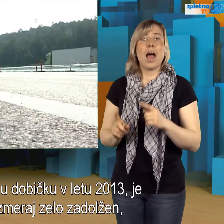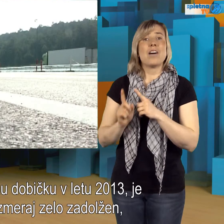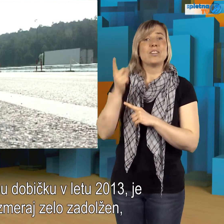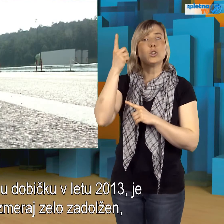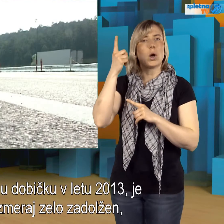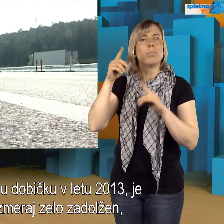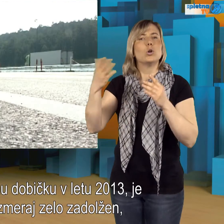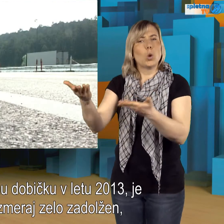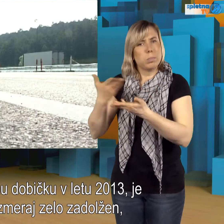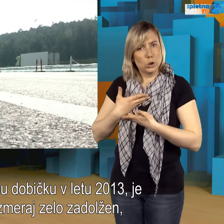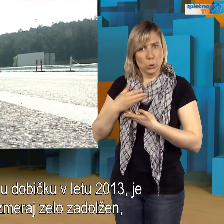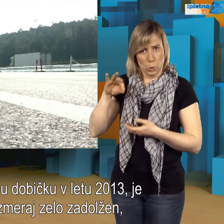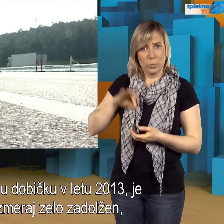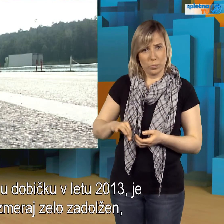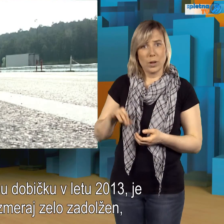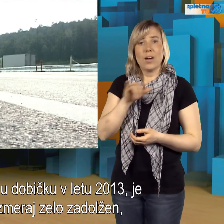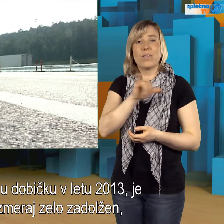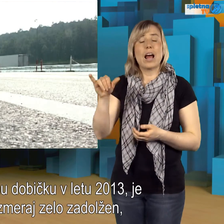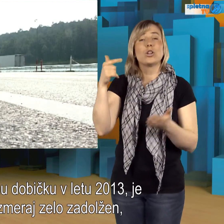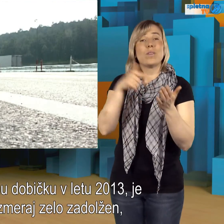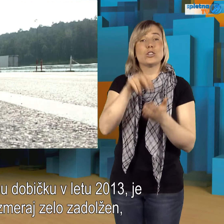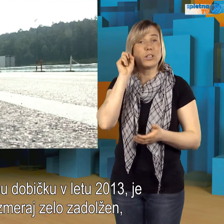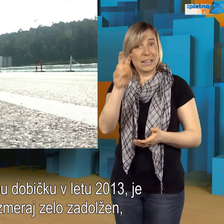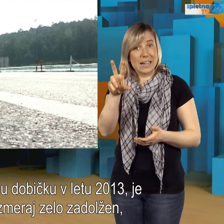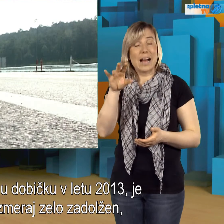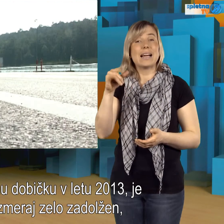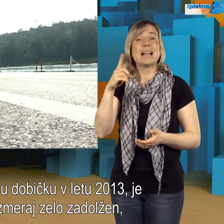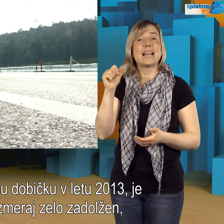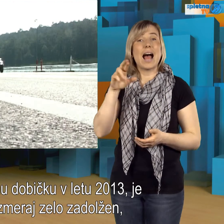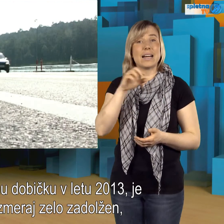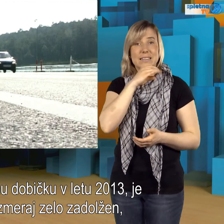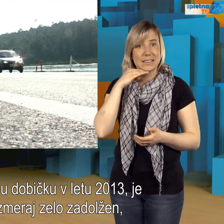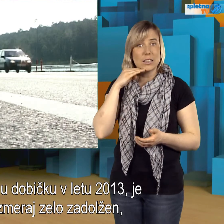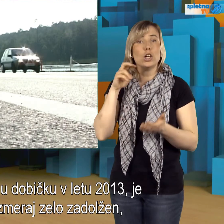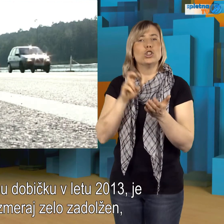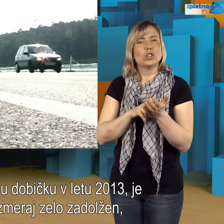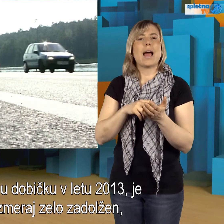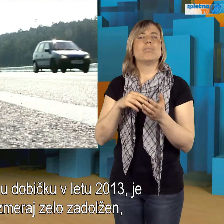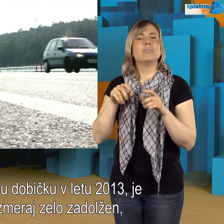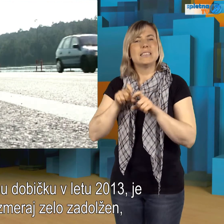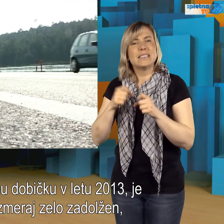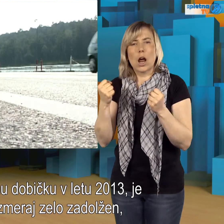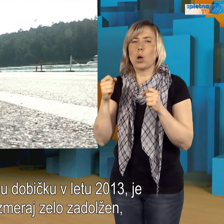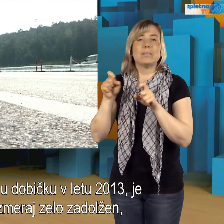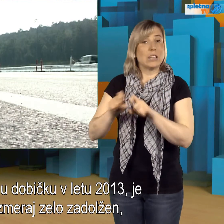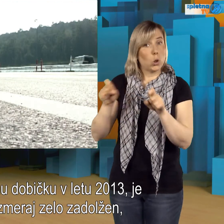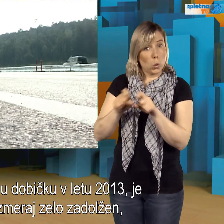Kljub visokemu dobičku v letu 2013 je Dars še zmeraj zelo zadolžen, in sicer kar 3 milijarde evrov.